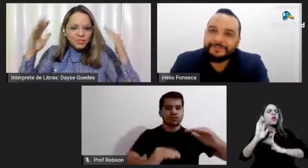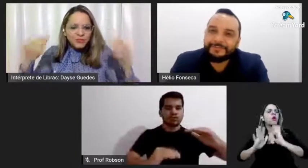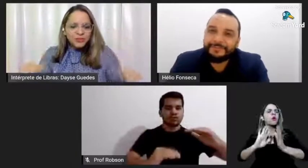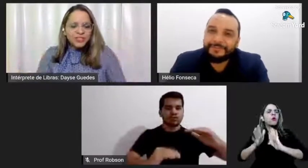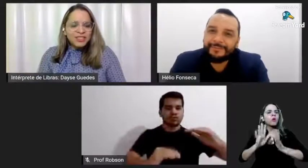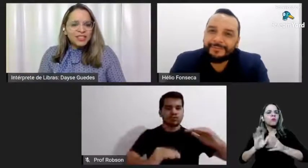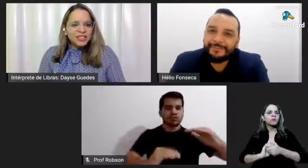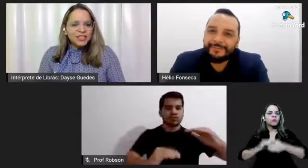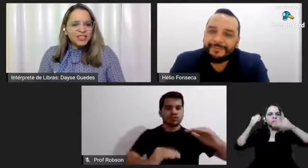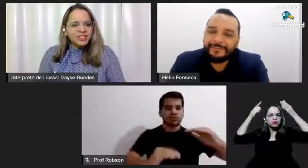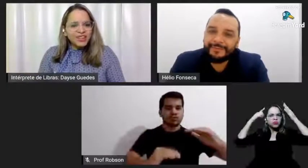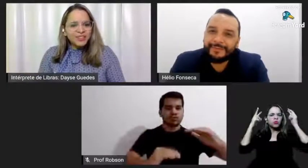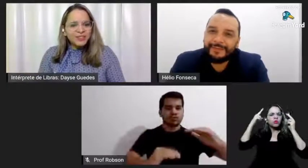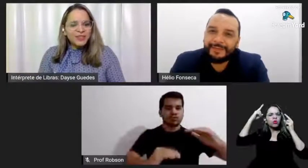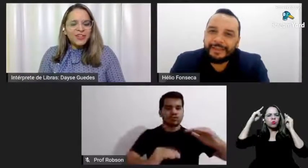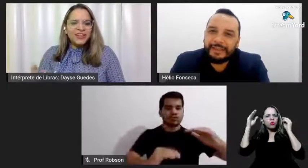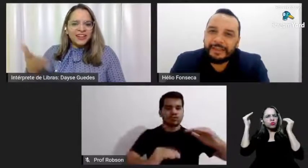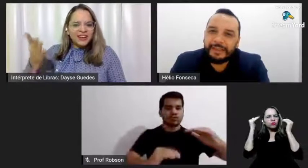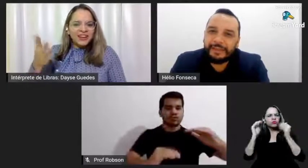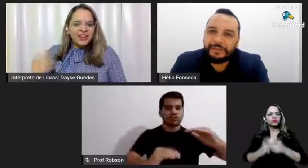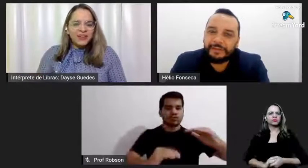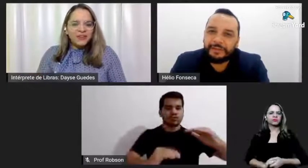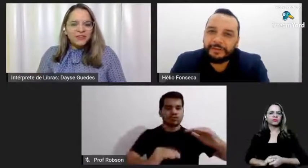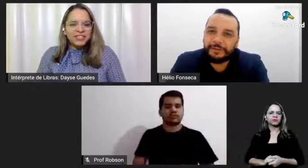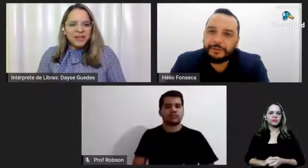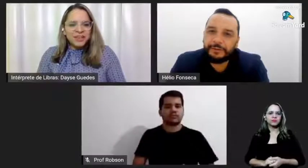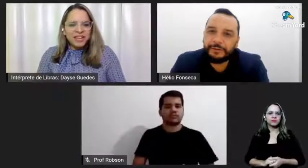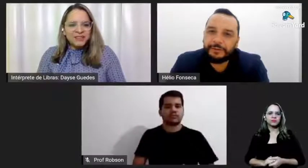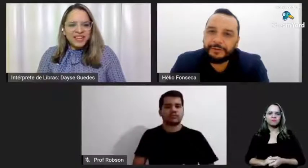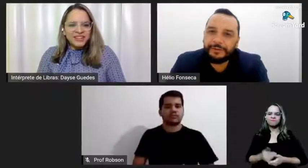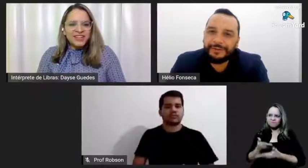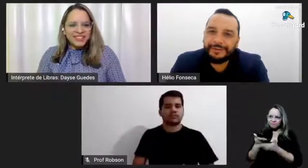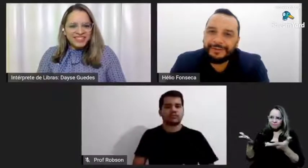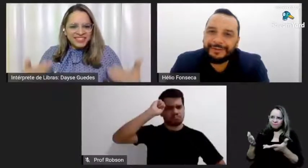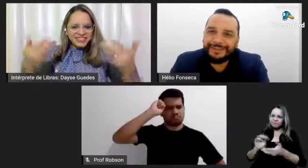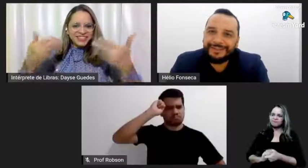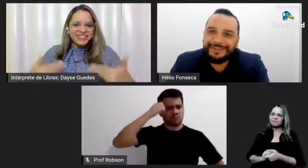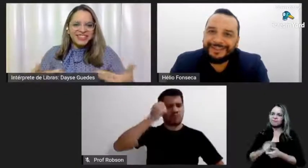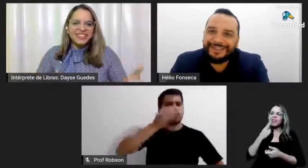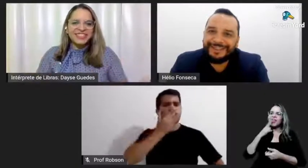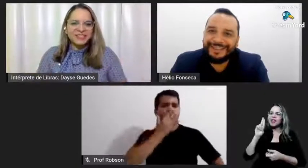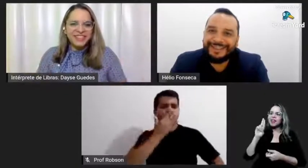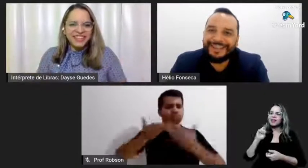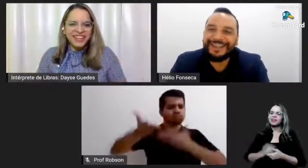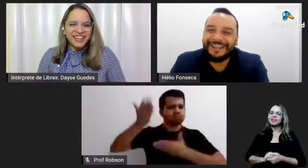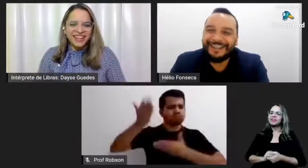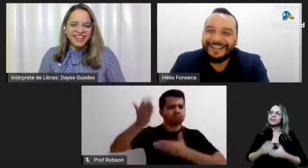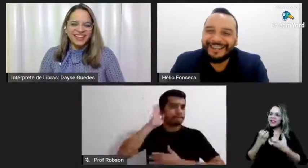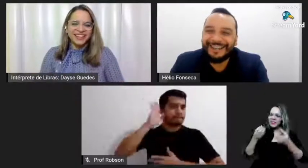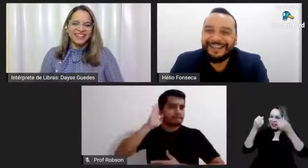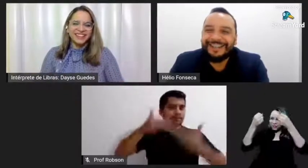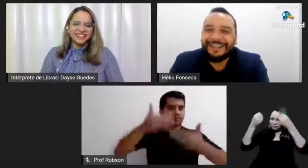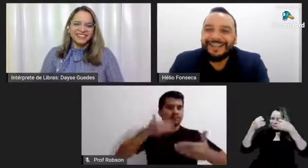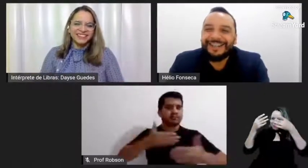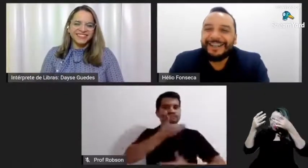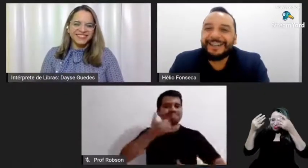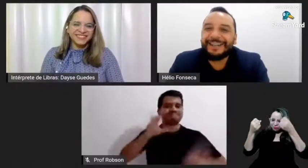curtos, pretos, e acho que é isso. Com você a palavra, Hélio. Quer se descrever?